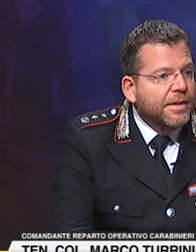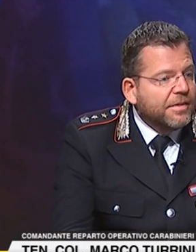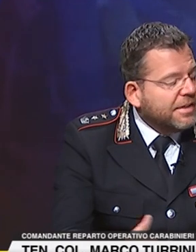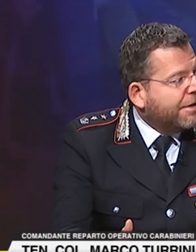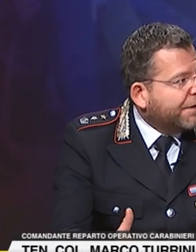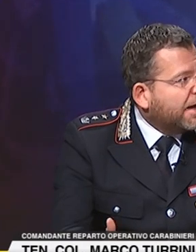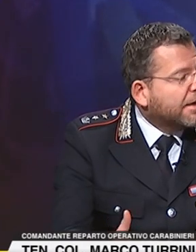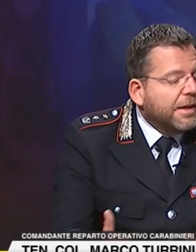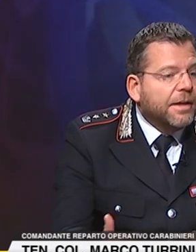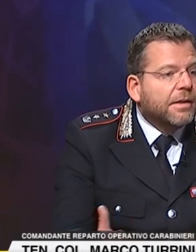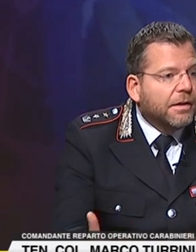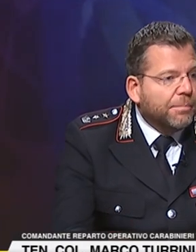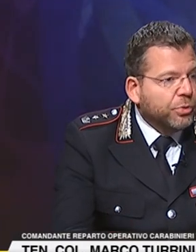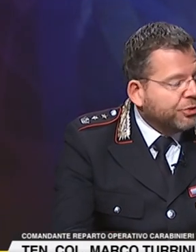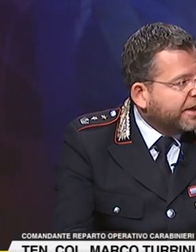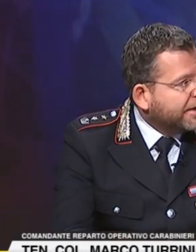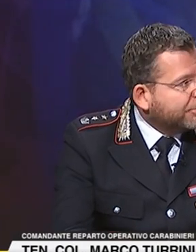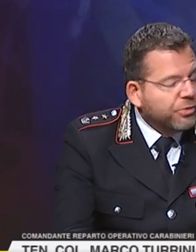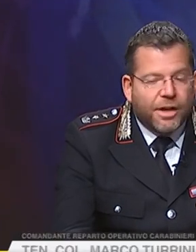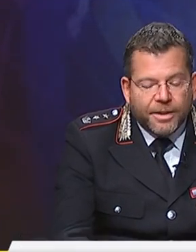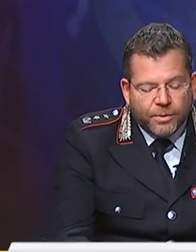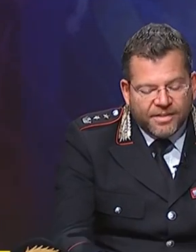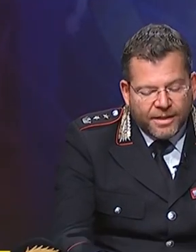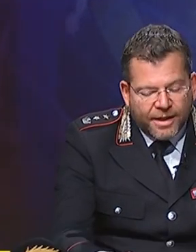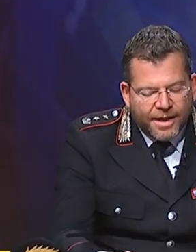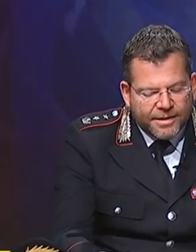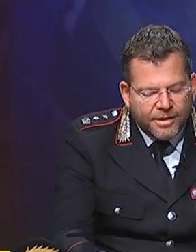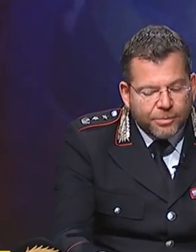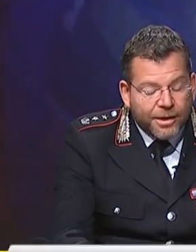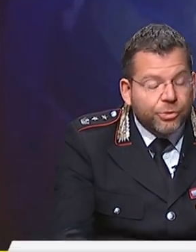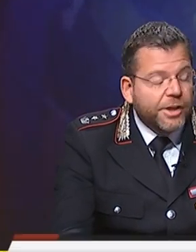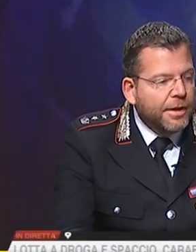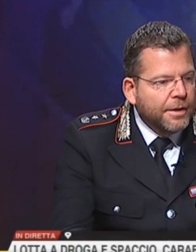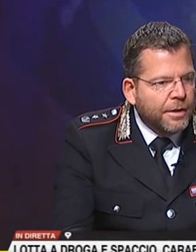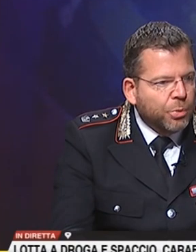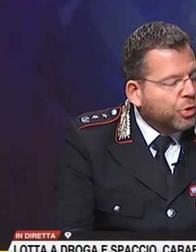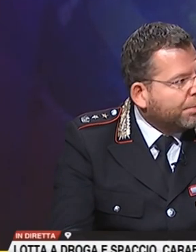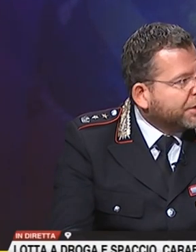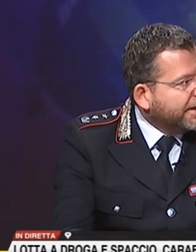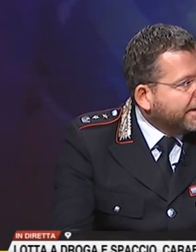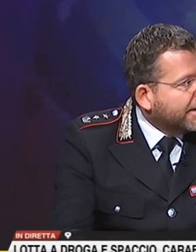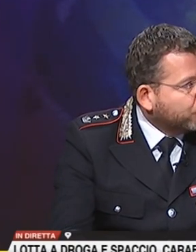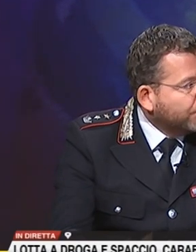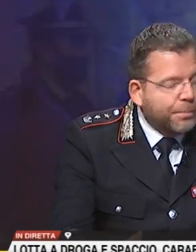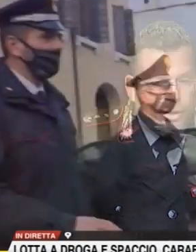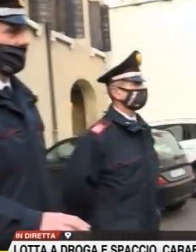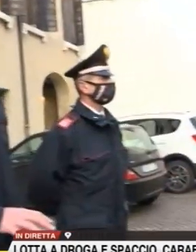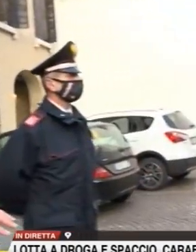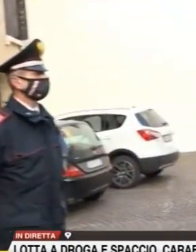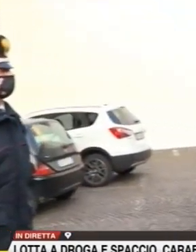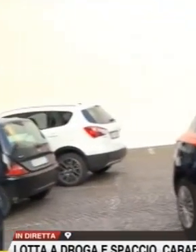giovanissimi, sia fra chi appunto si rende responsabile di questi reati di dispaccio, sia purtroppo in chi assume